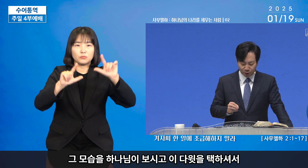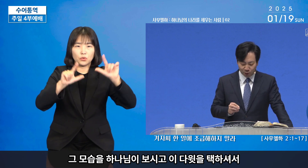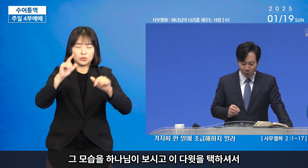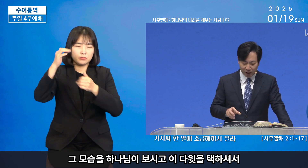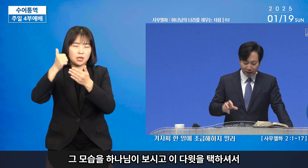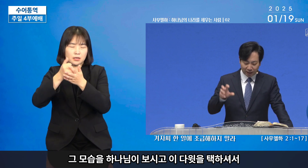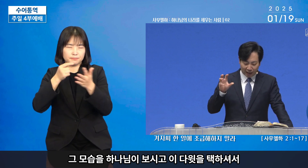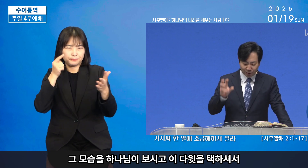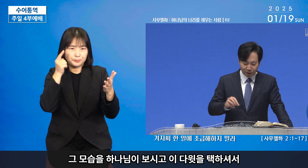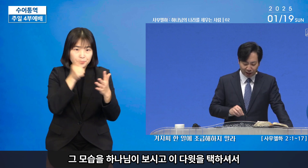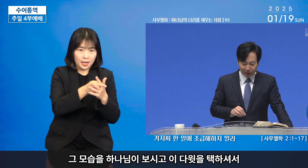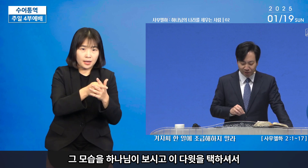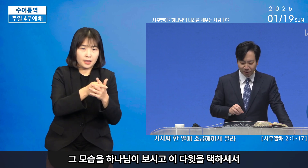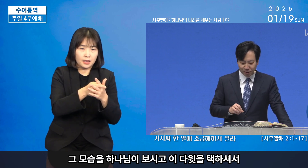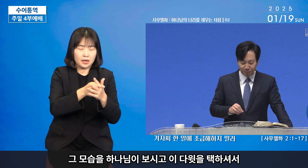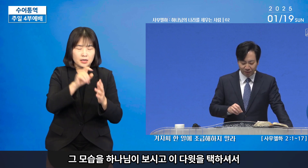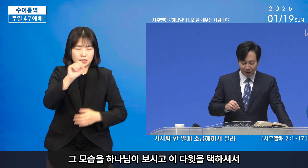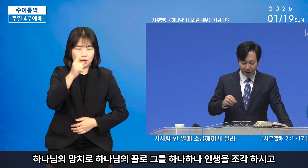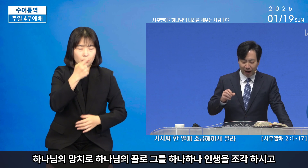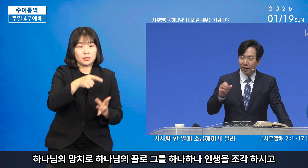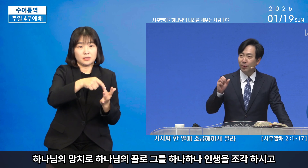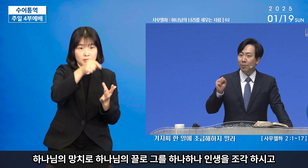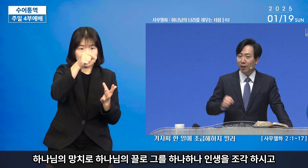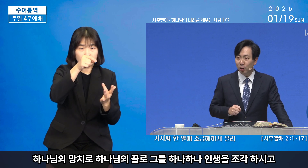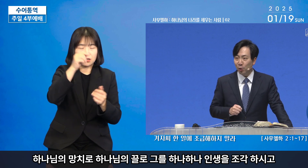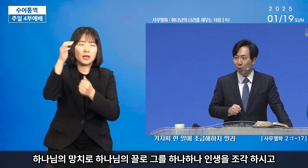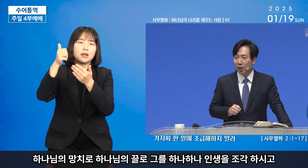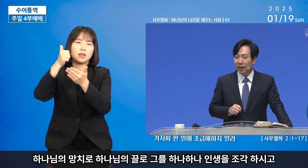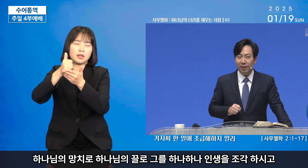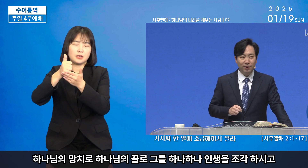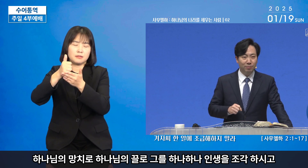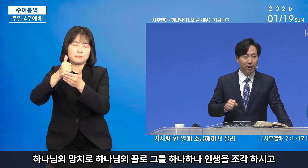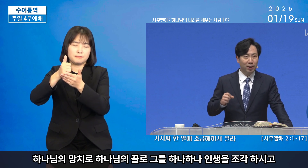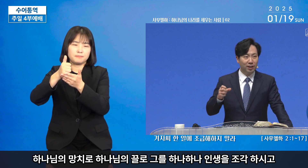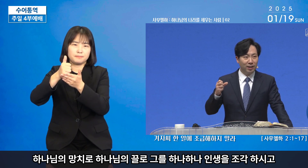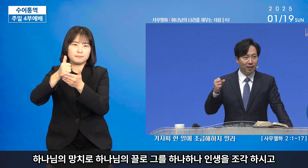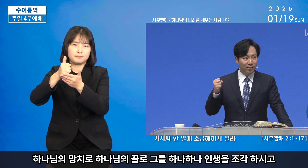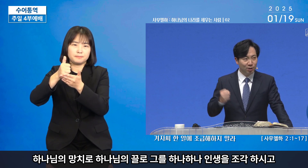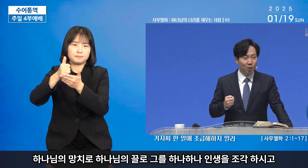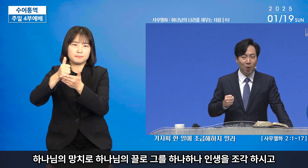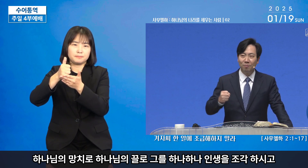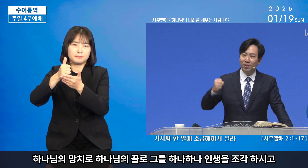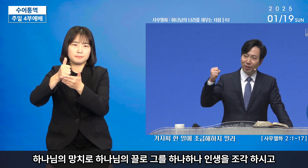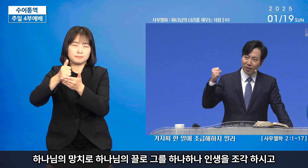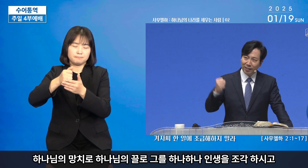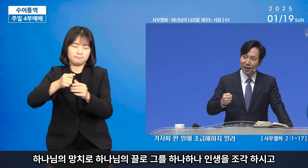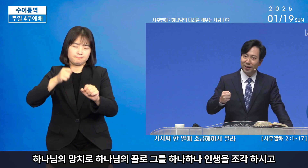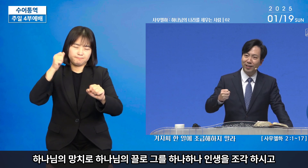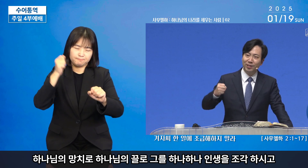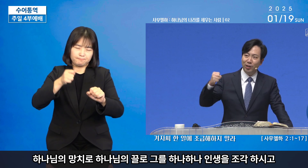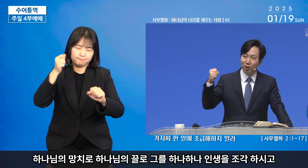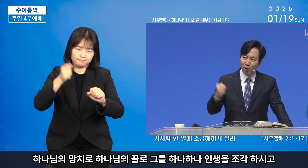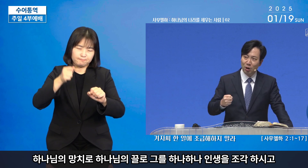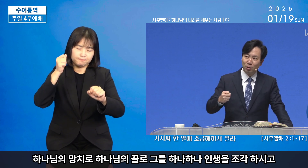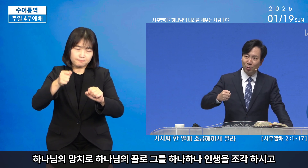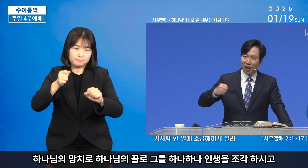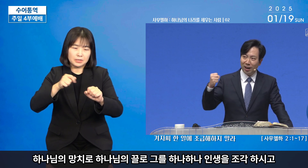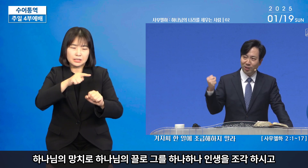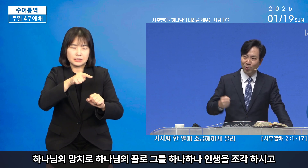하나님 보시고 다윗을 택하셔서 하나님의 망치로 하나님의 끌로 그를 하나하나